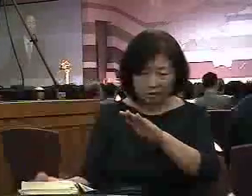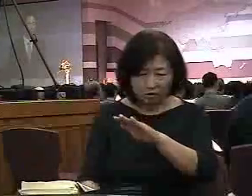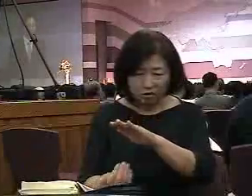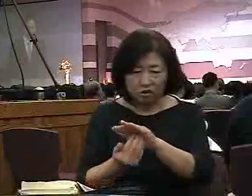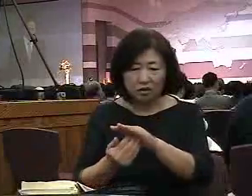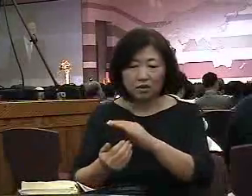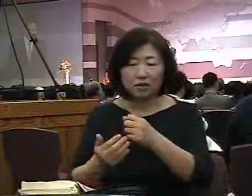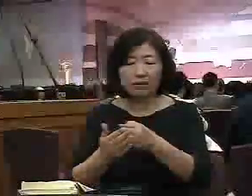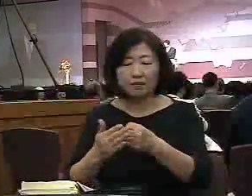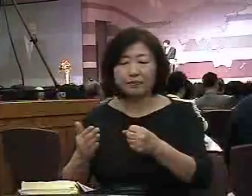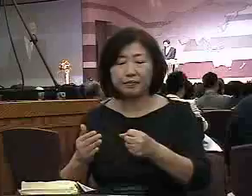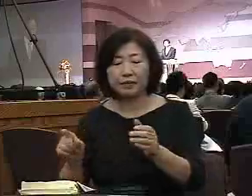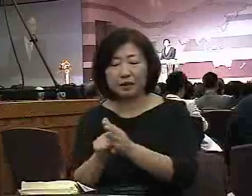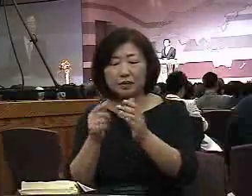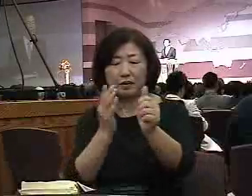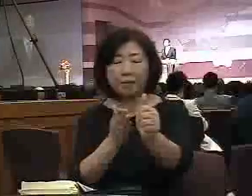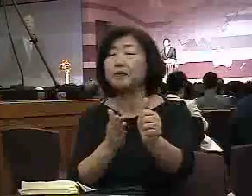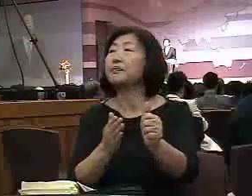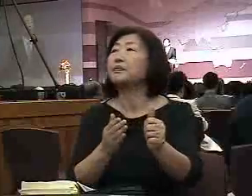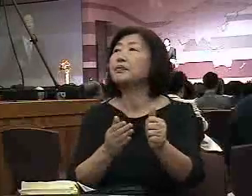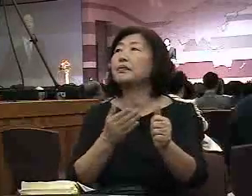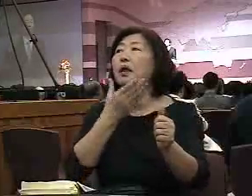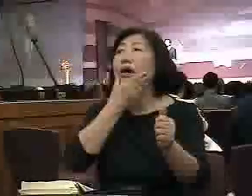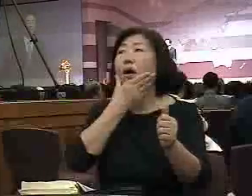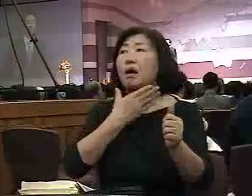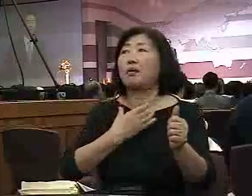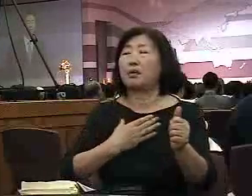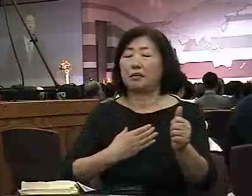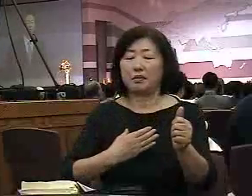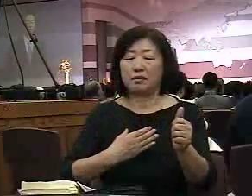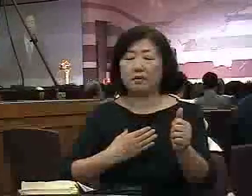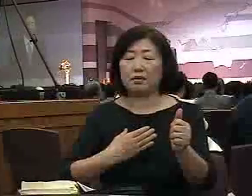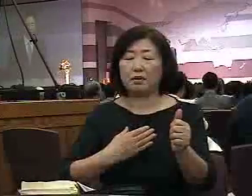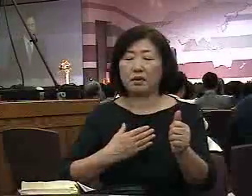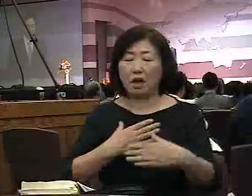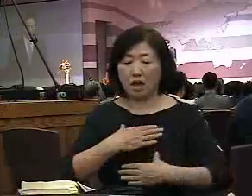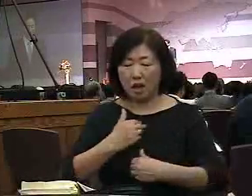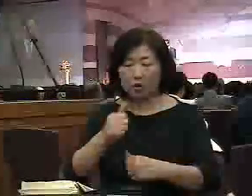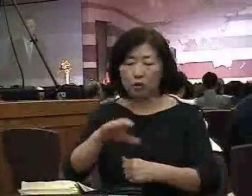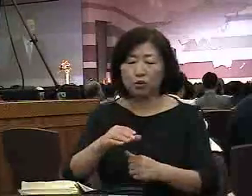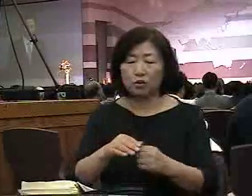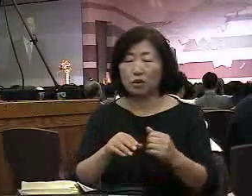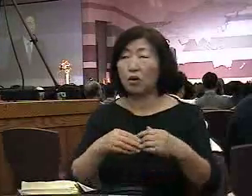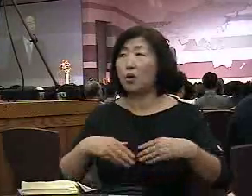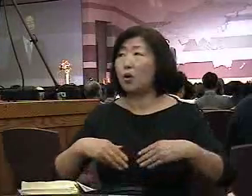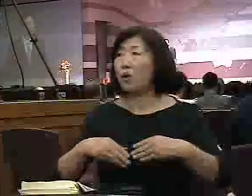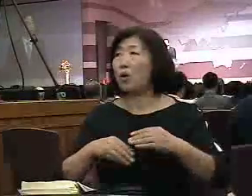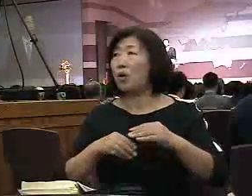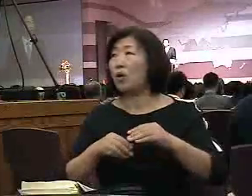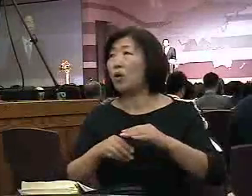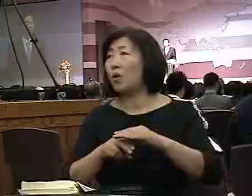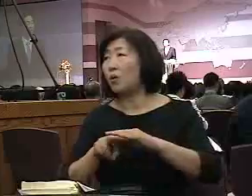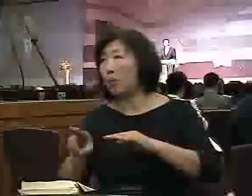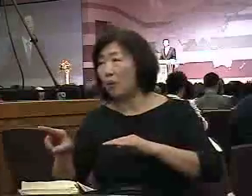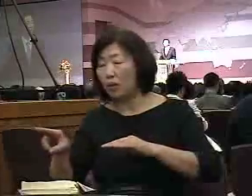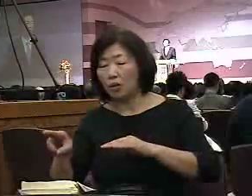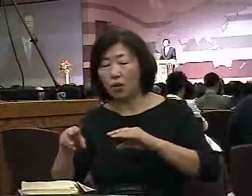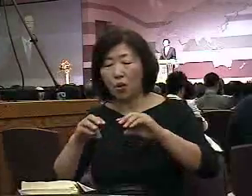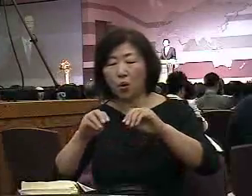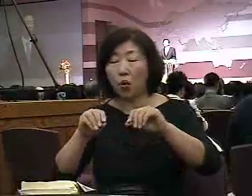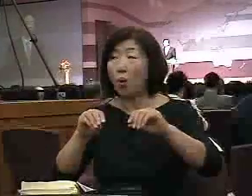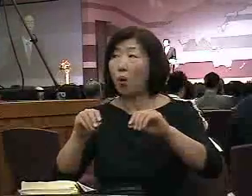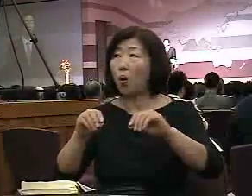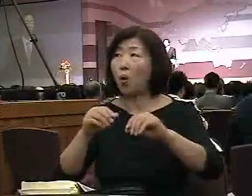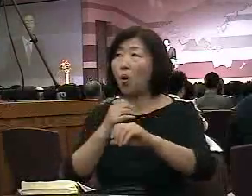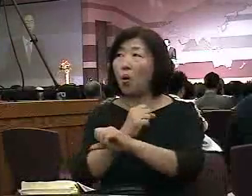때문임을 믿으시기를 바랍니다. 오늘 이 아브라함도 과감하게 그 안전지대를 벗어나서 광야 학교에 입학을 했습니다. 이 말씀을